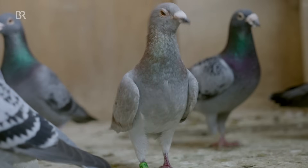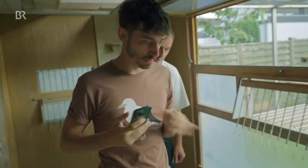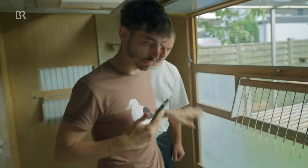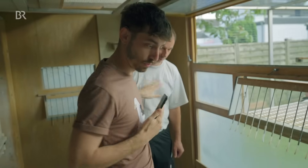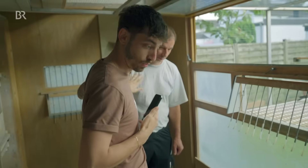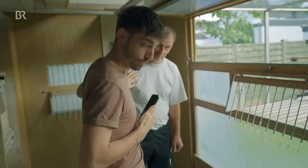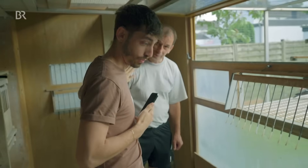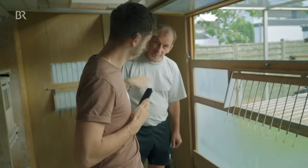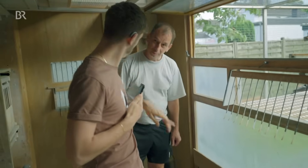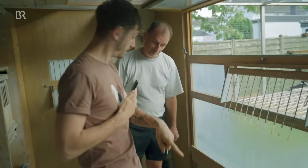Schau mal, die hier.